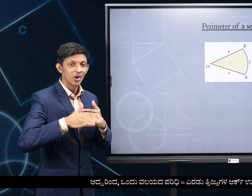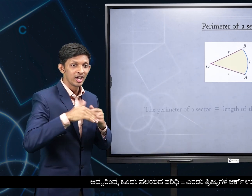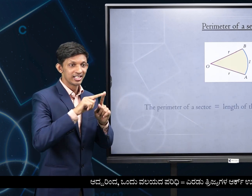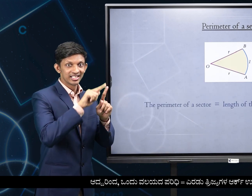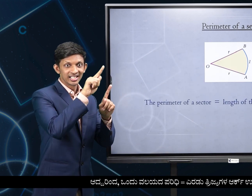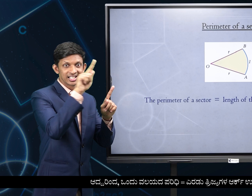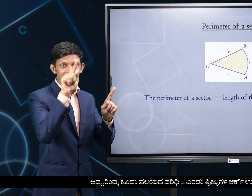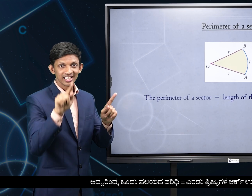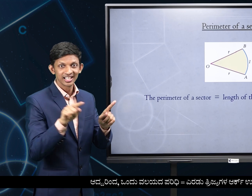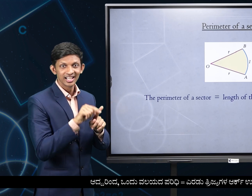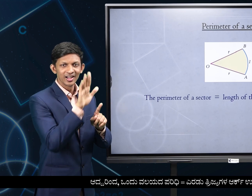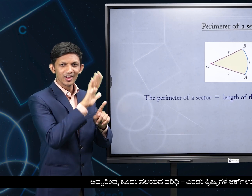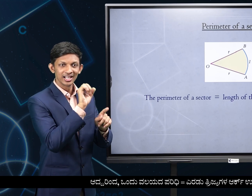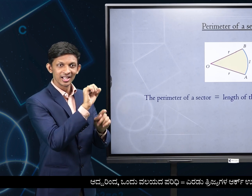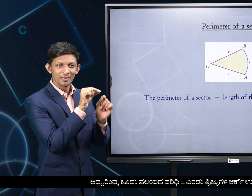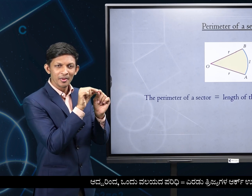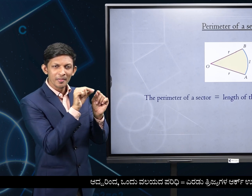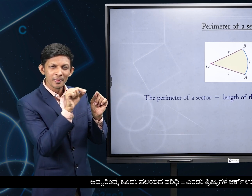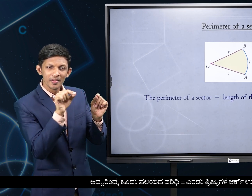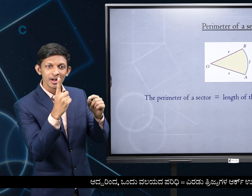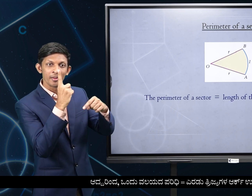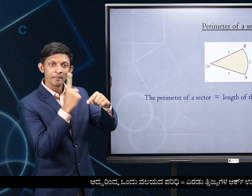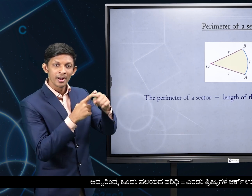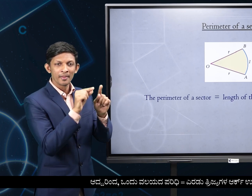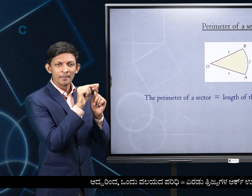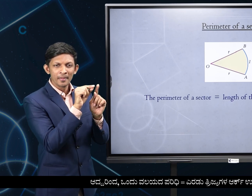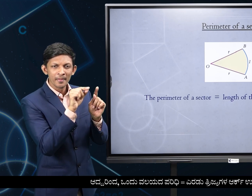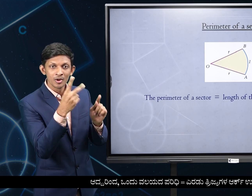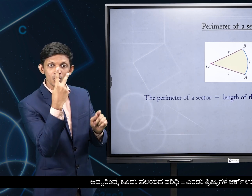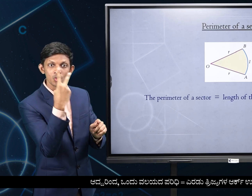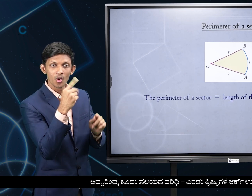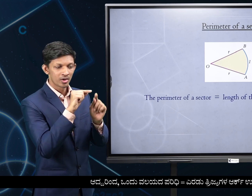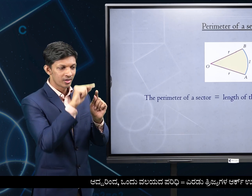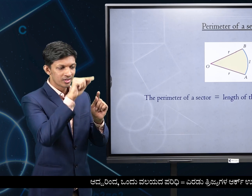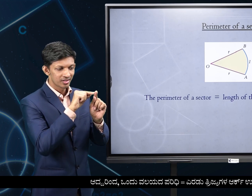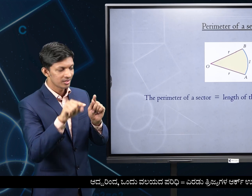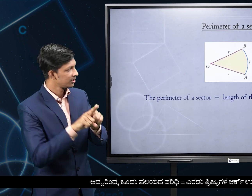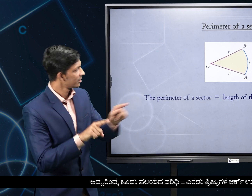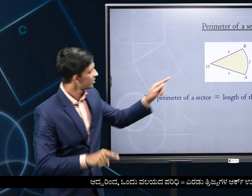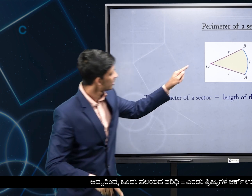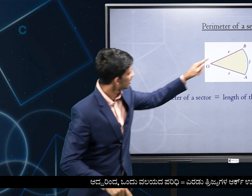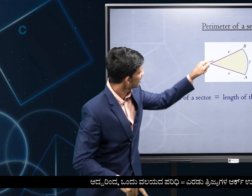ಆದ್ದರಿಂದ ಒಂದು ವಲಯದ ಪರಿಧಿ = ಎರಡು ತ್ರಿಜ್ಯಗಳ ಆರ್ಕ್ ಉದ್ದದ ಉದ್ದ.